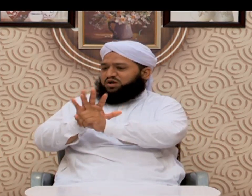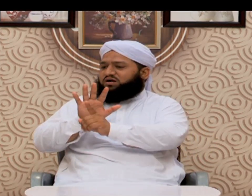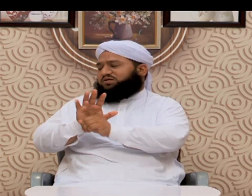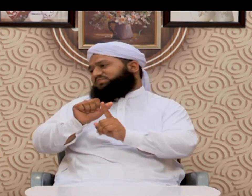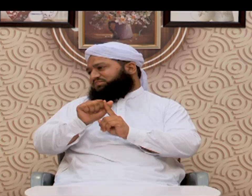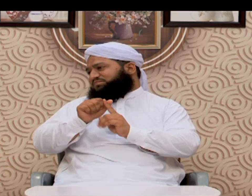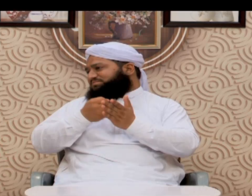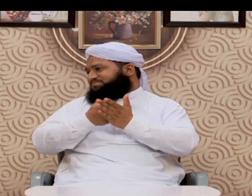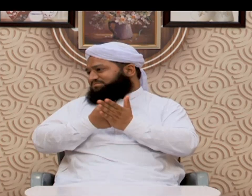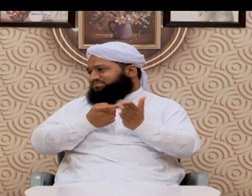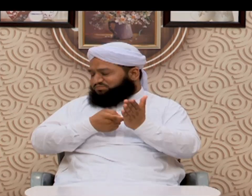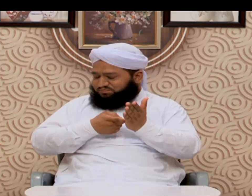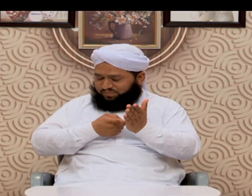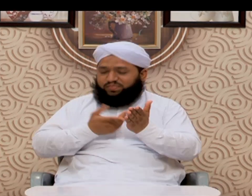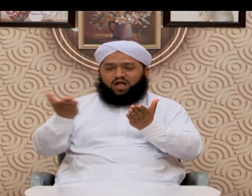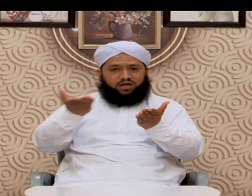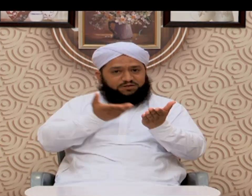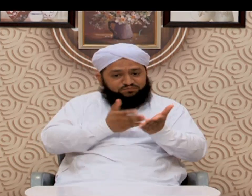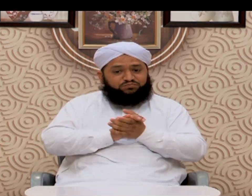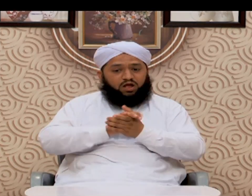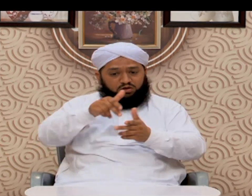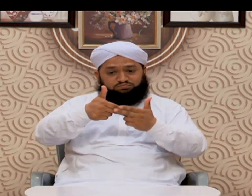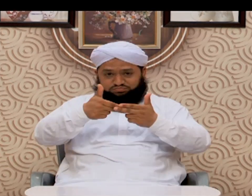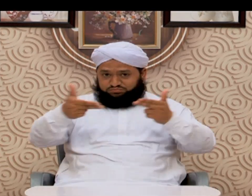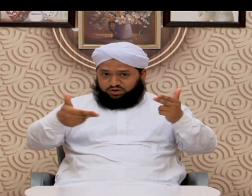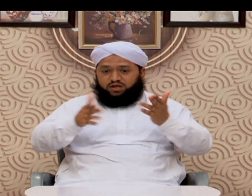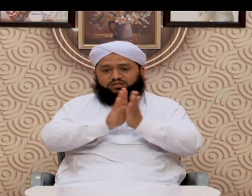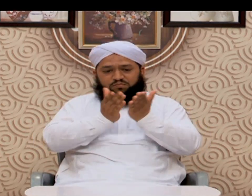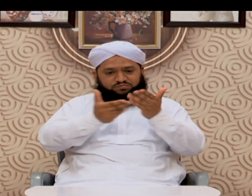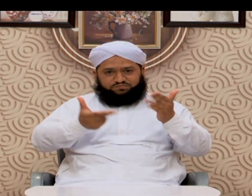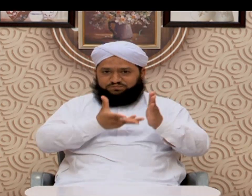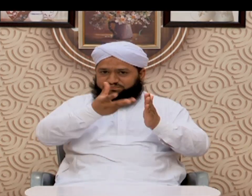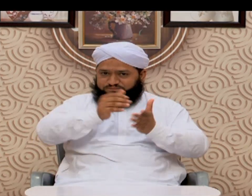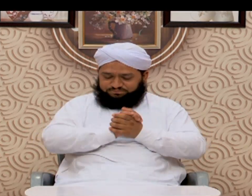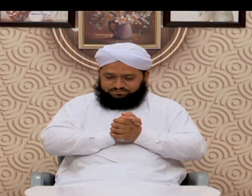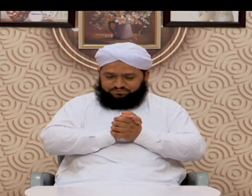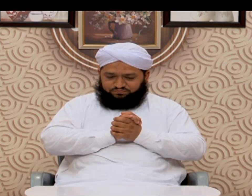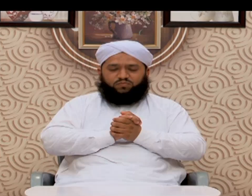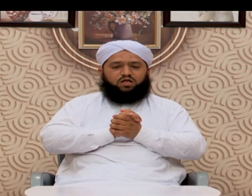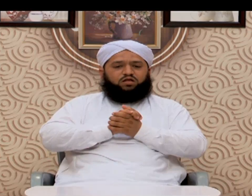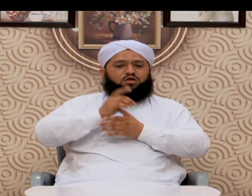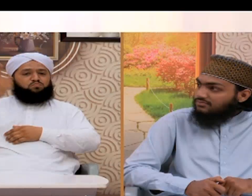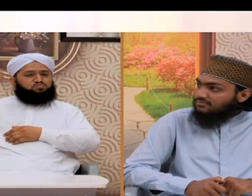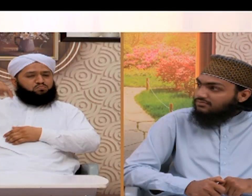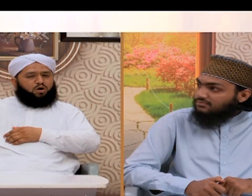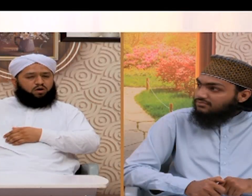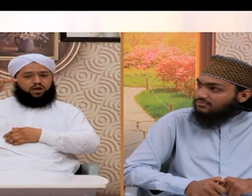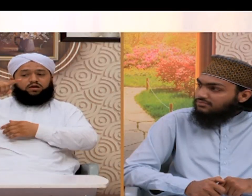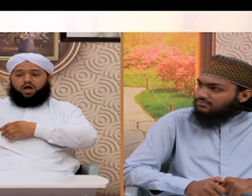اصلاح کی کوشش کرنی چاہیے۔ آئیے اس بارے میں ایک حکایت سنیے۔ چنانچہ خراسان کے ایک